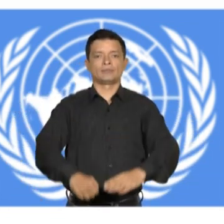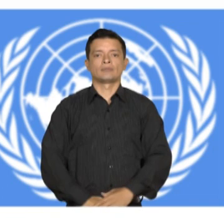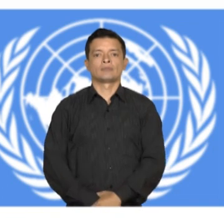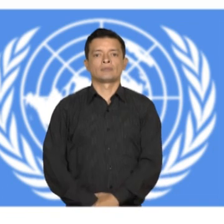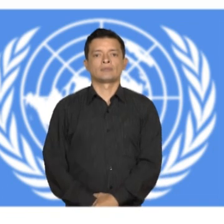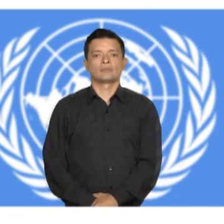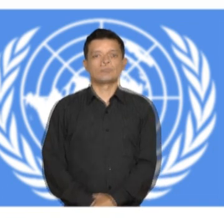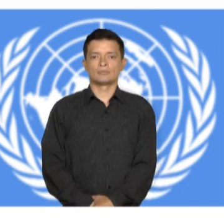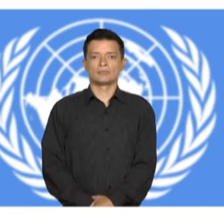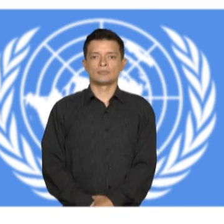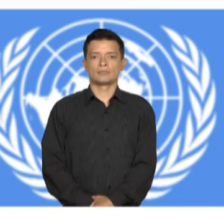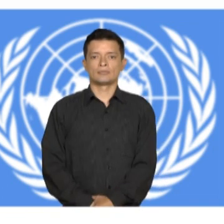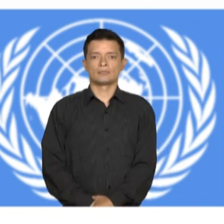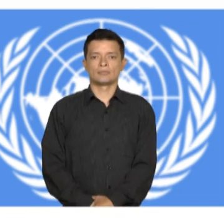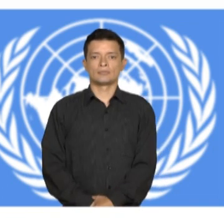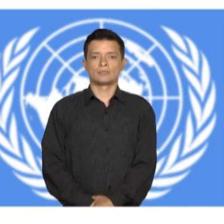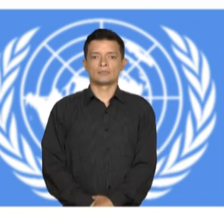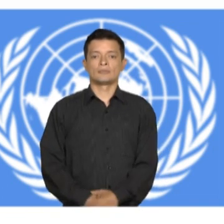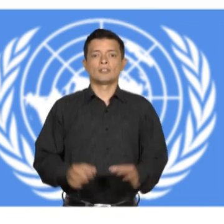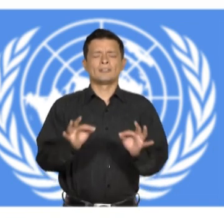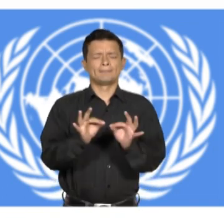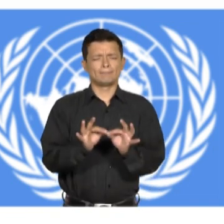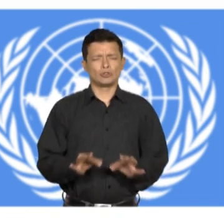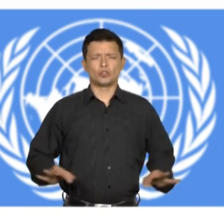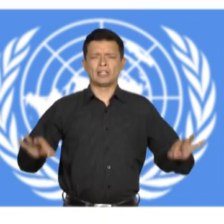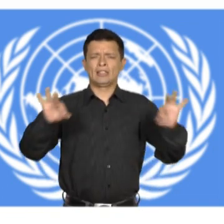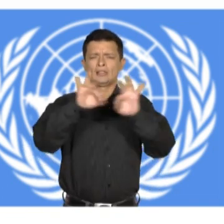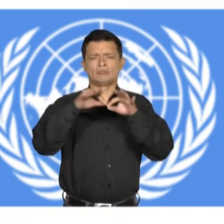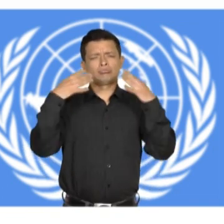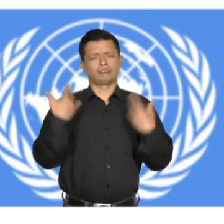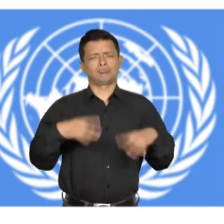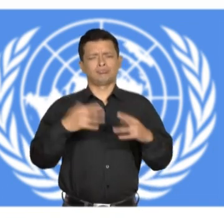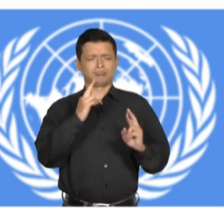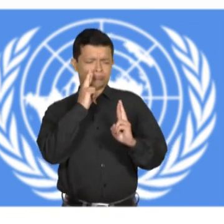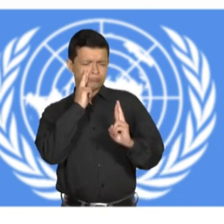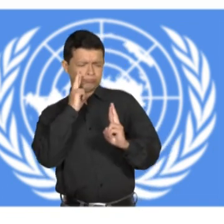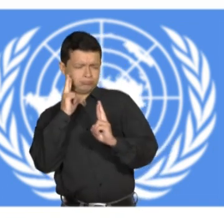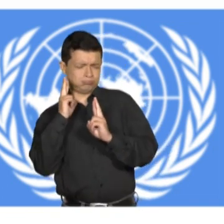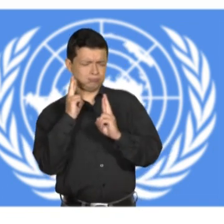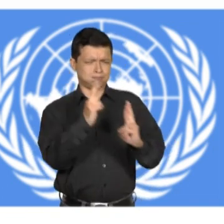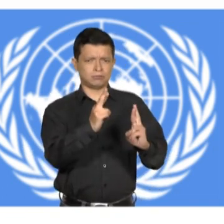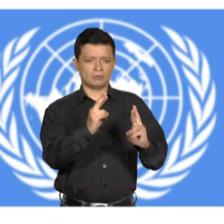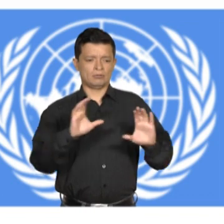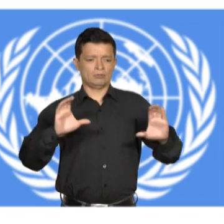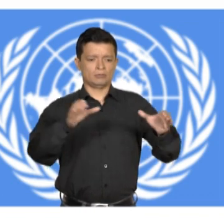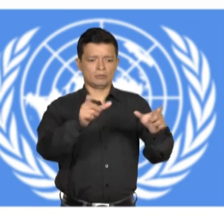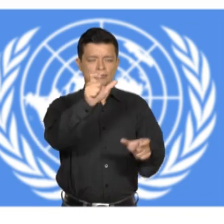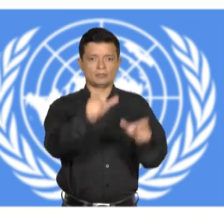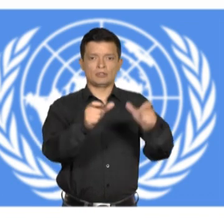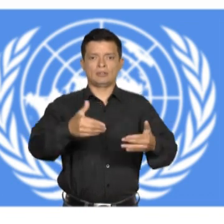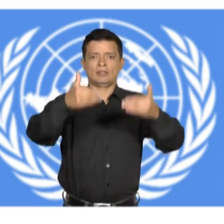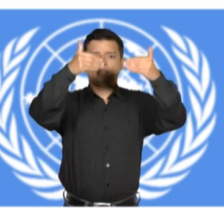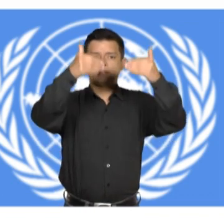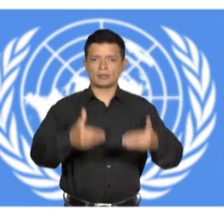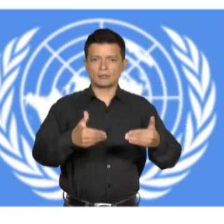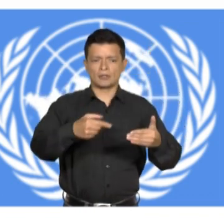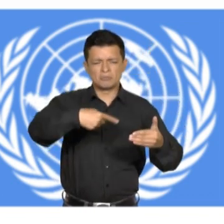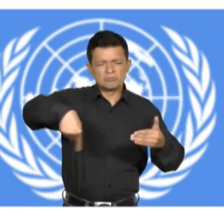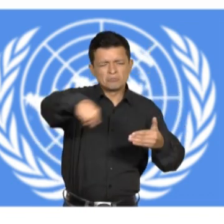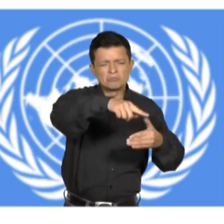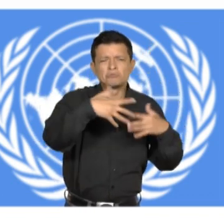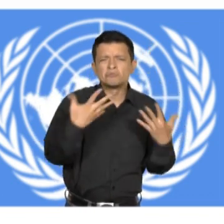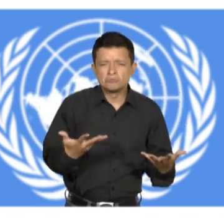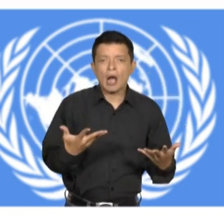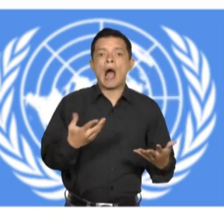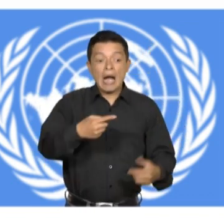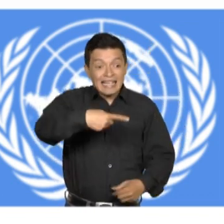N. reconociendo la importancia que para las personas